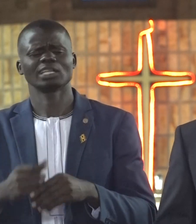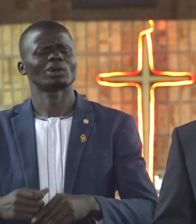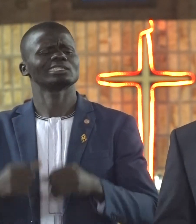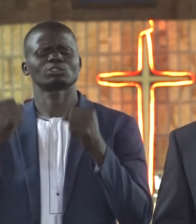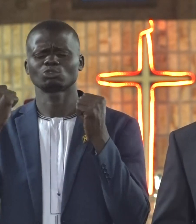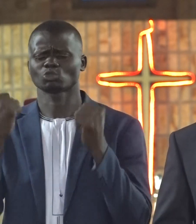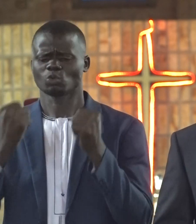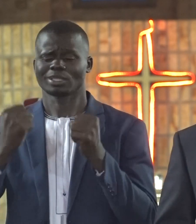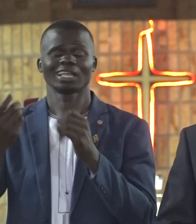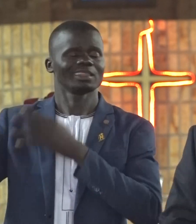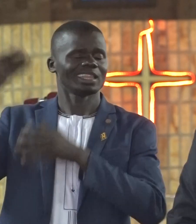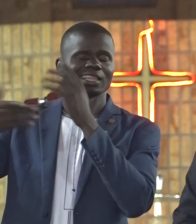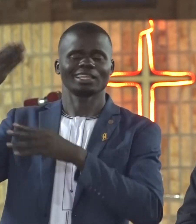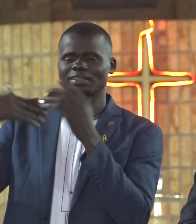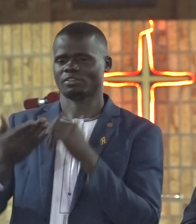eno.